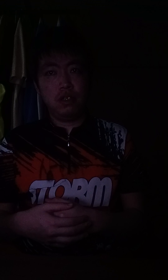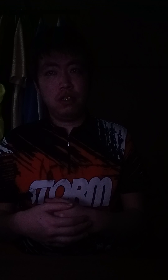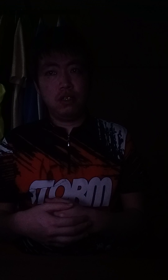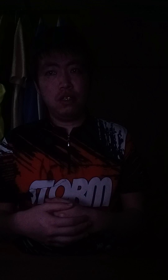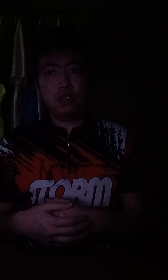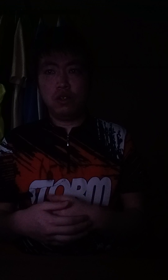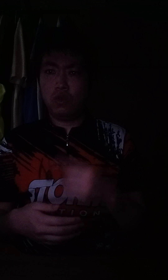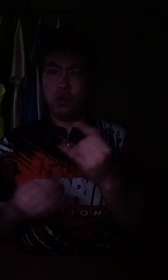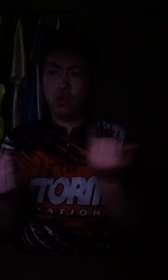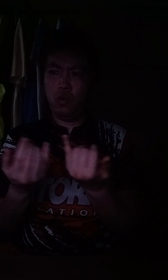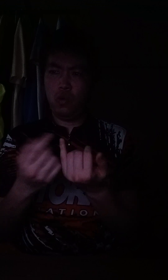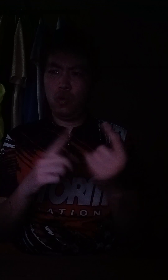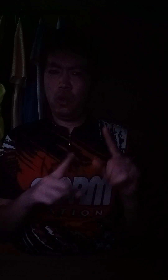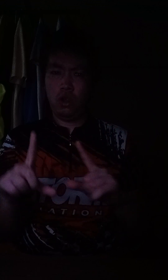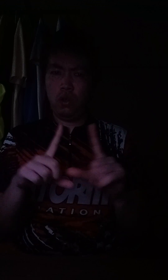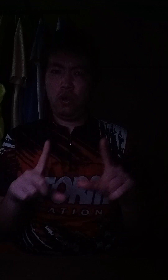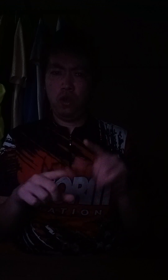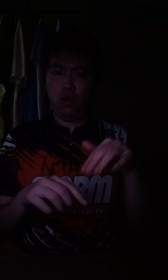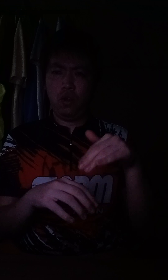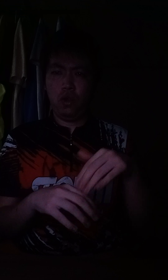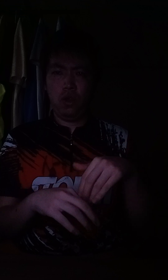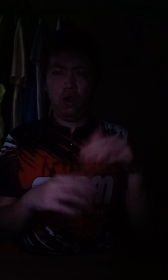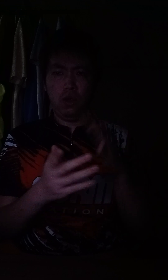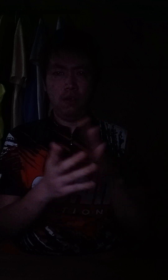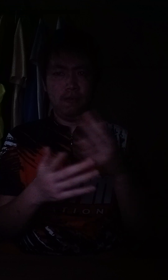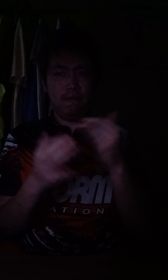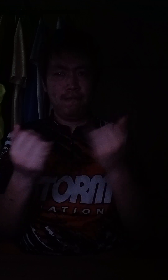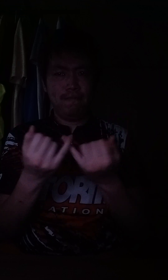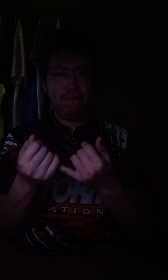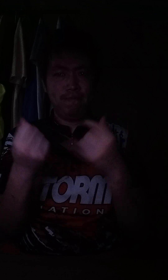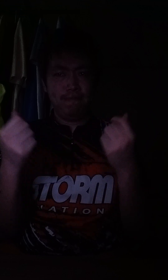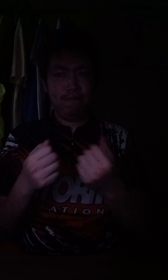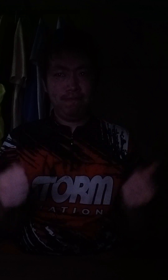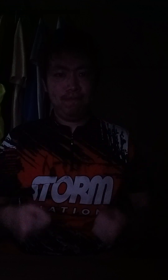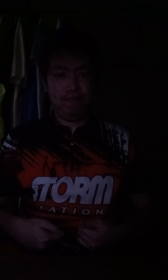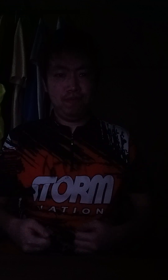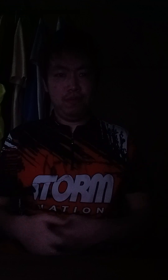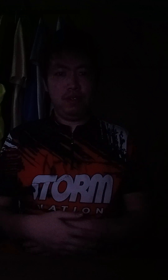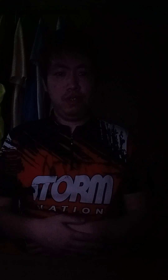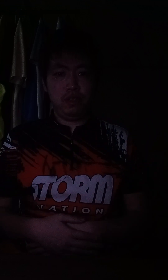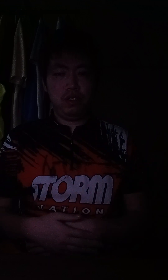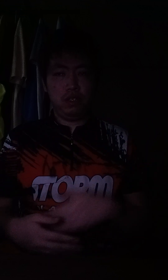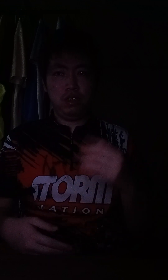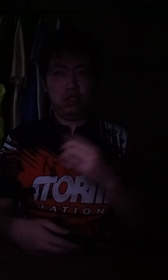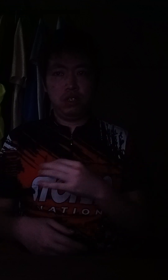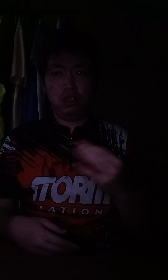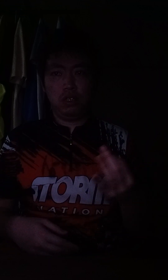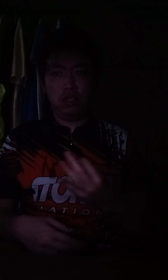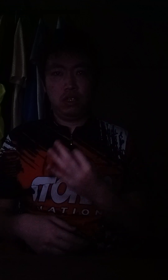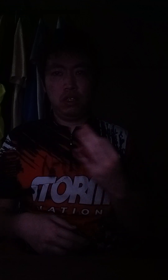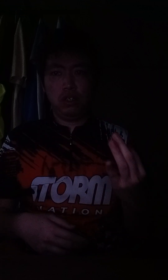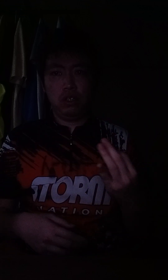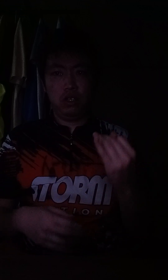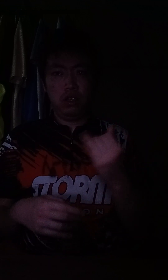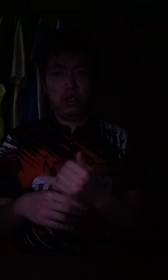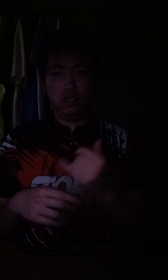혹시 모를 상황에 대비해 우선 검사를 해보기로 했는데요. 현아는 작은 이상들도 가볍게 넘길 수가